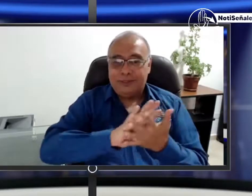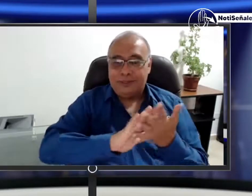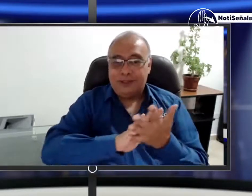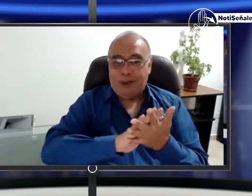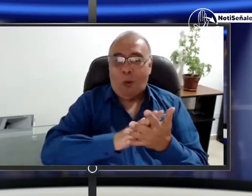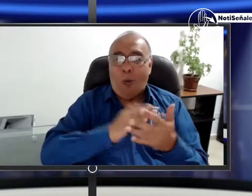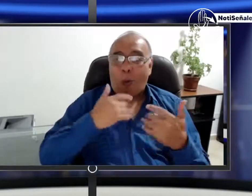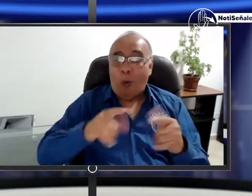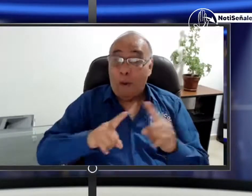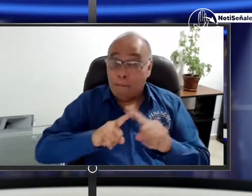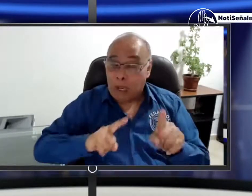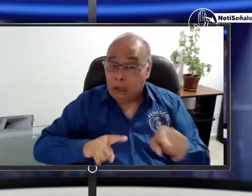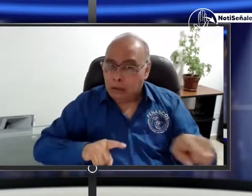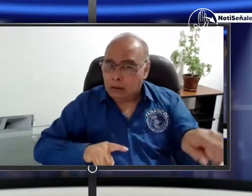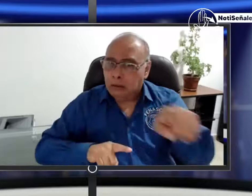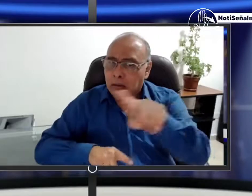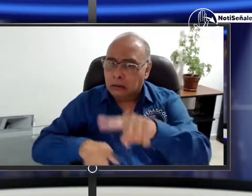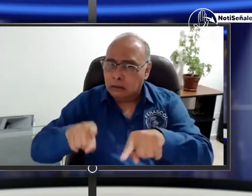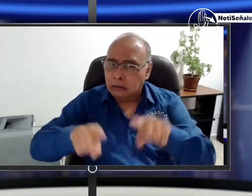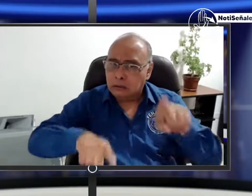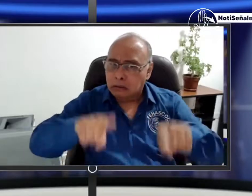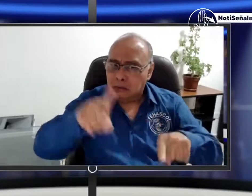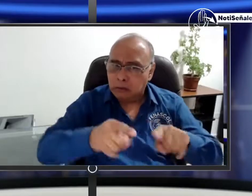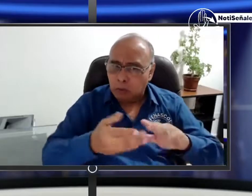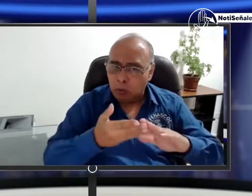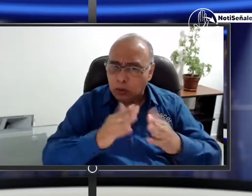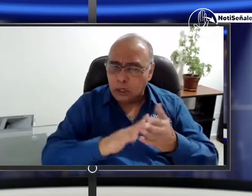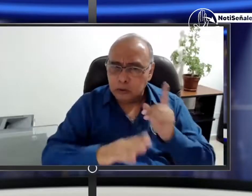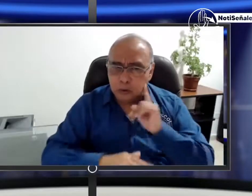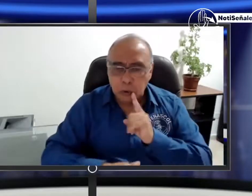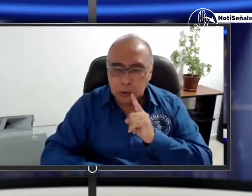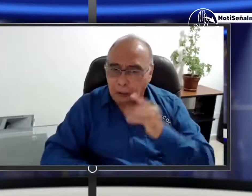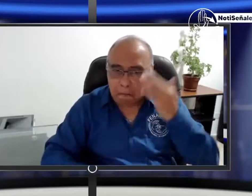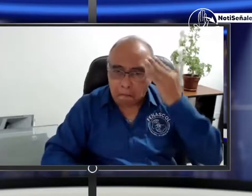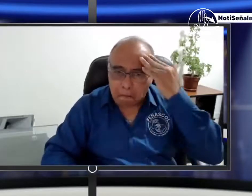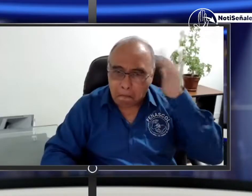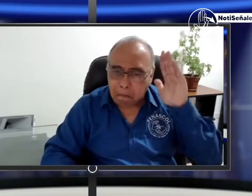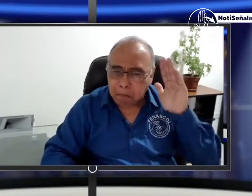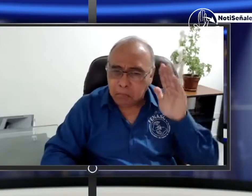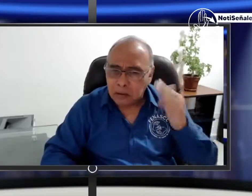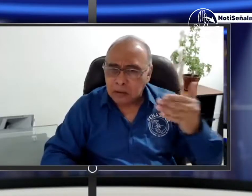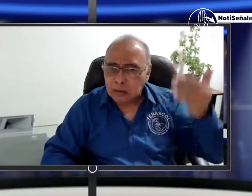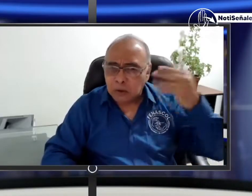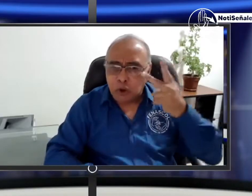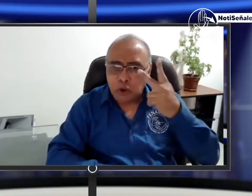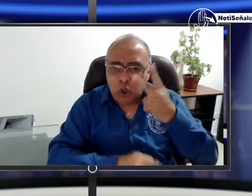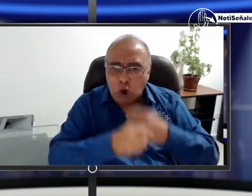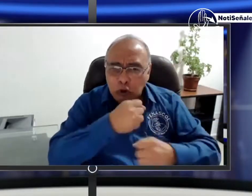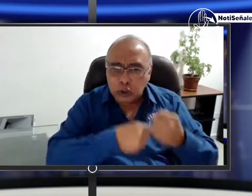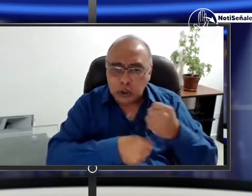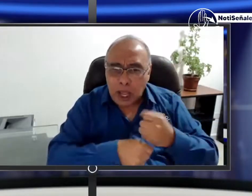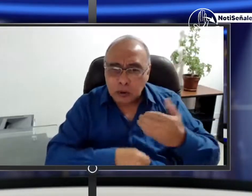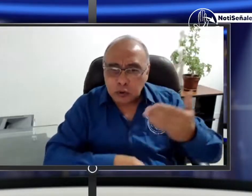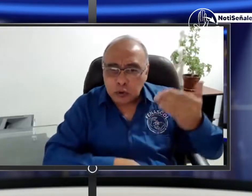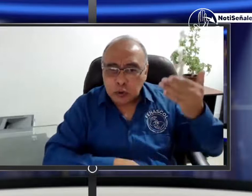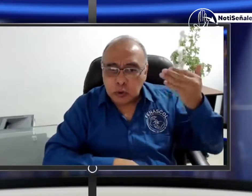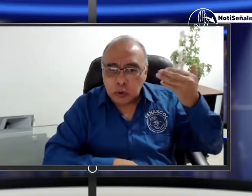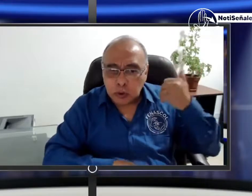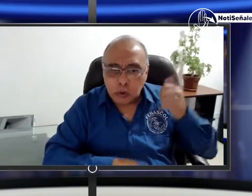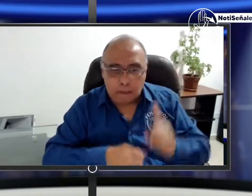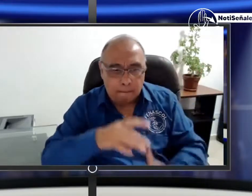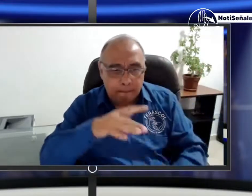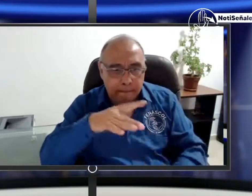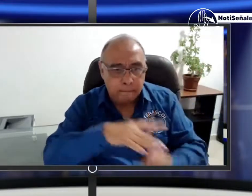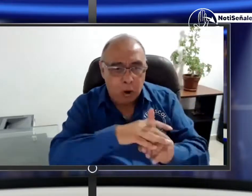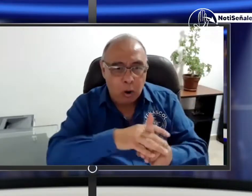de las lenguas de señas pero sé que muchas personas dentro de la comunidad